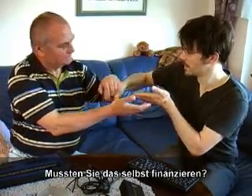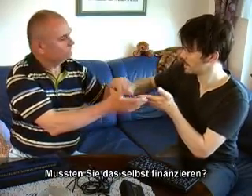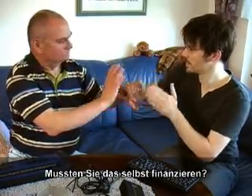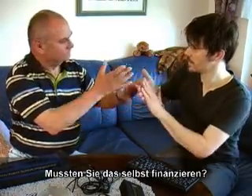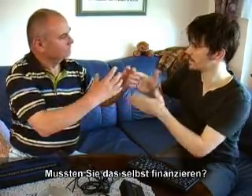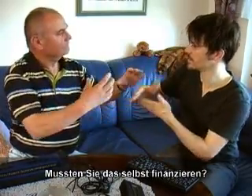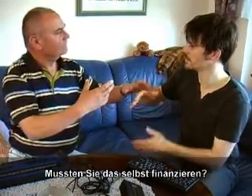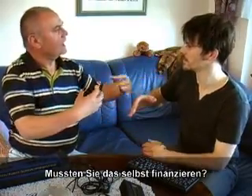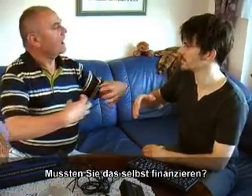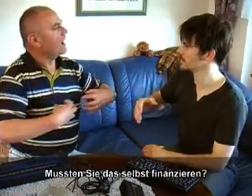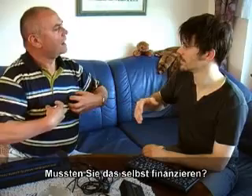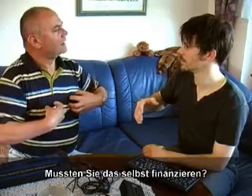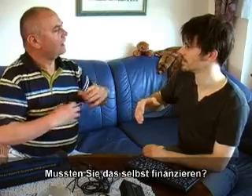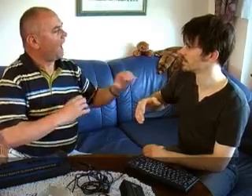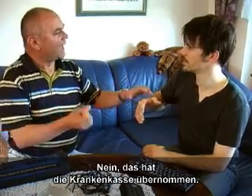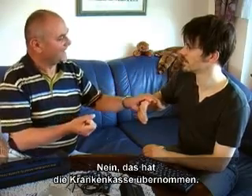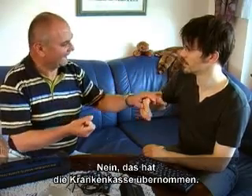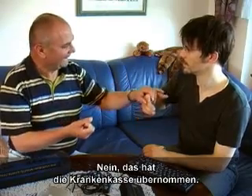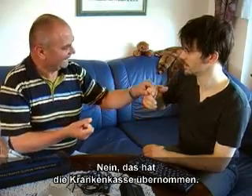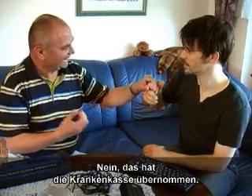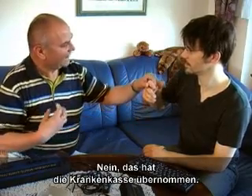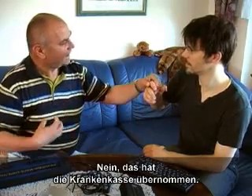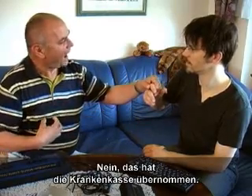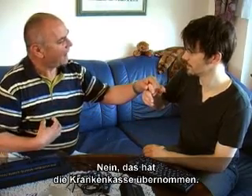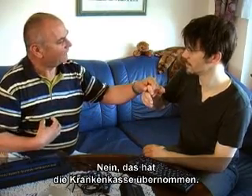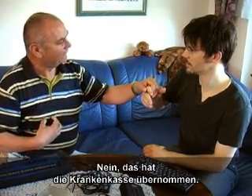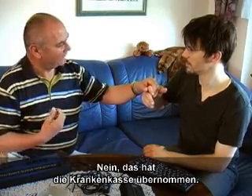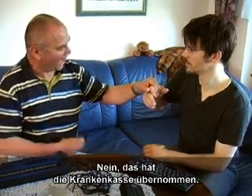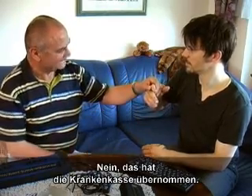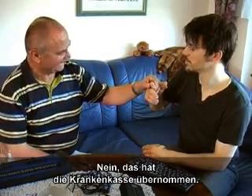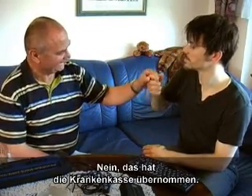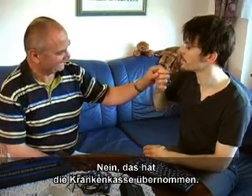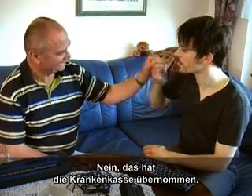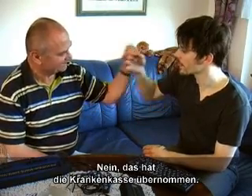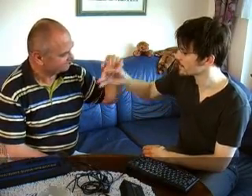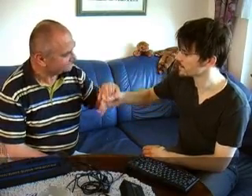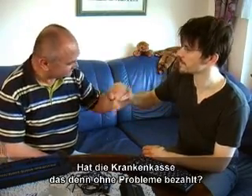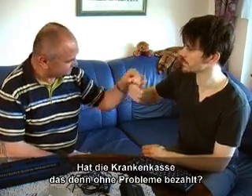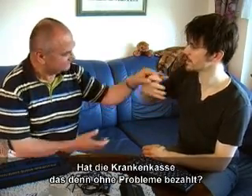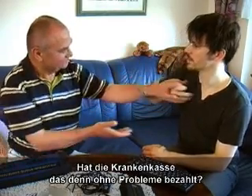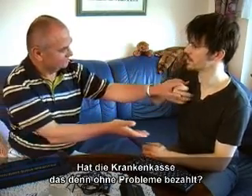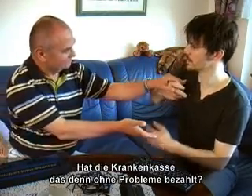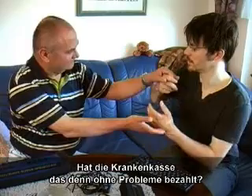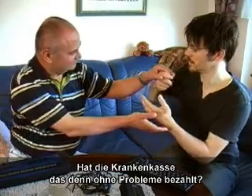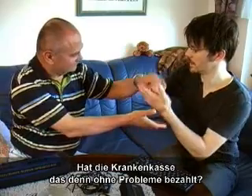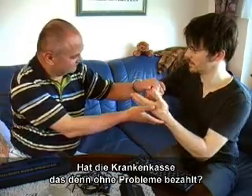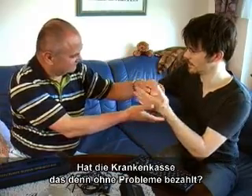Mussten Sie das selbst finanzieren? Nein, das hat die Krankenkasse übernommen. Hat die Krankenkasse das denn ohne